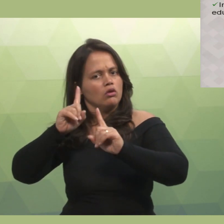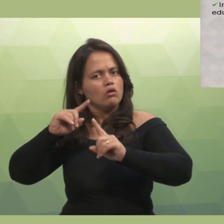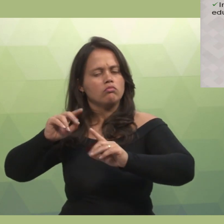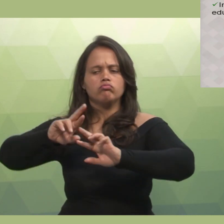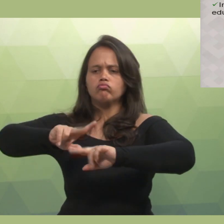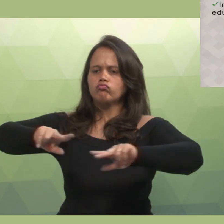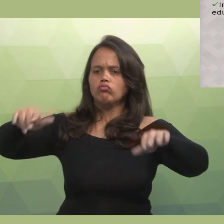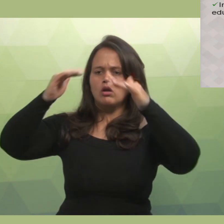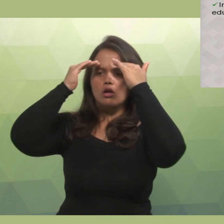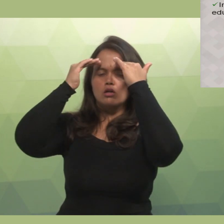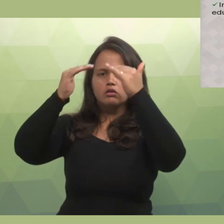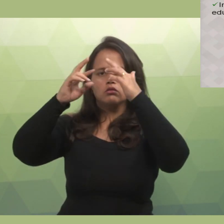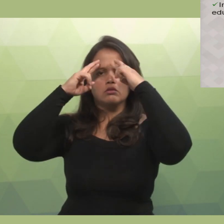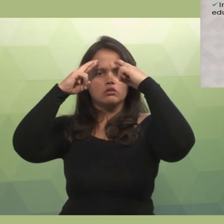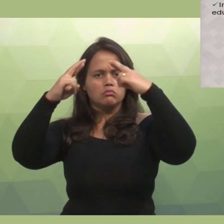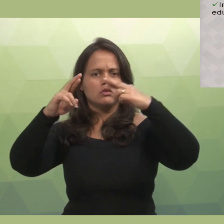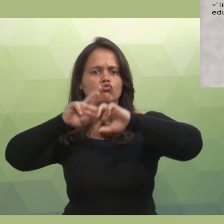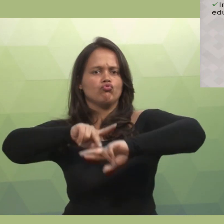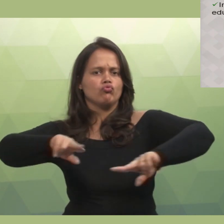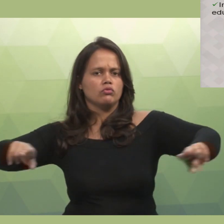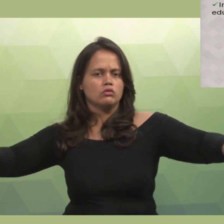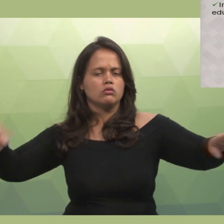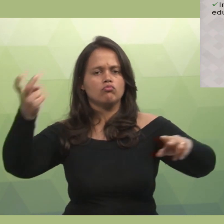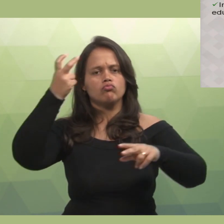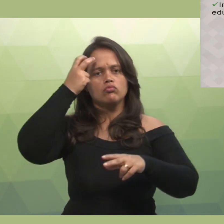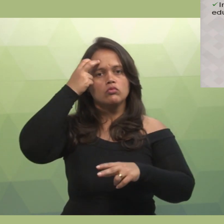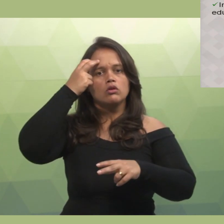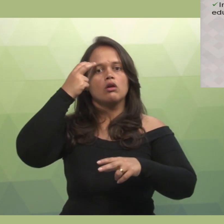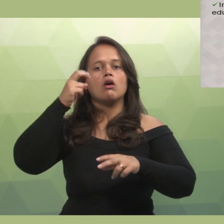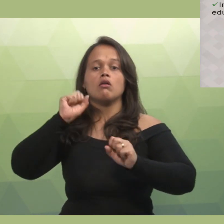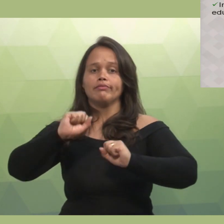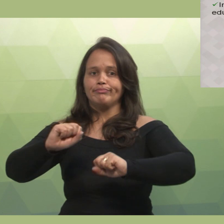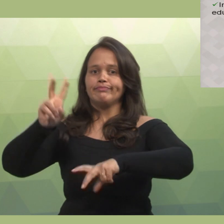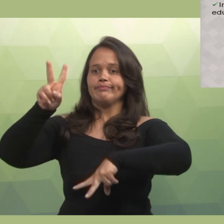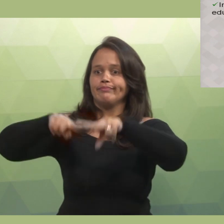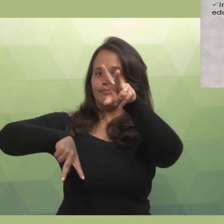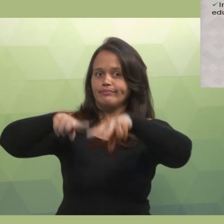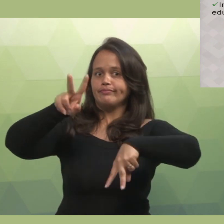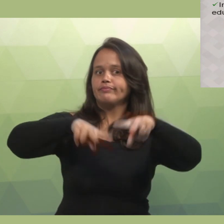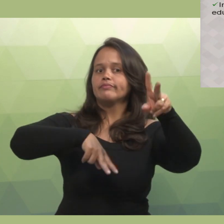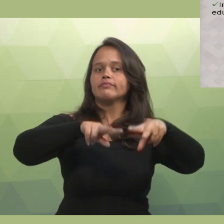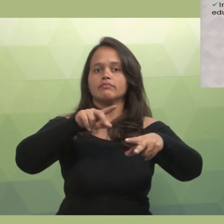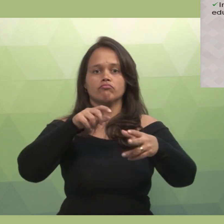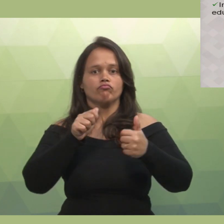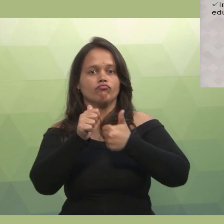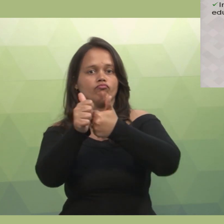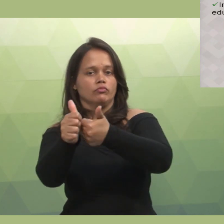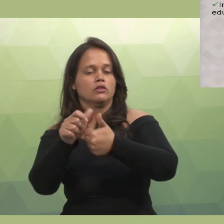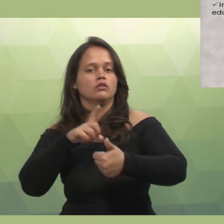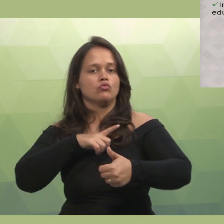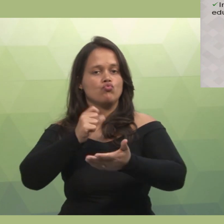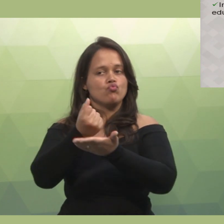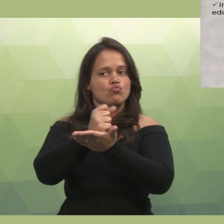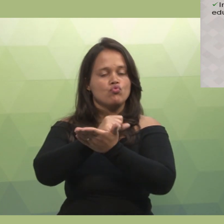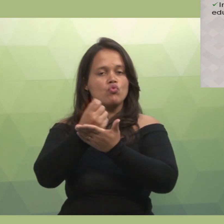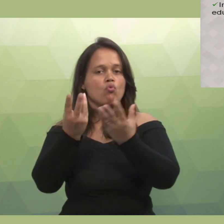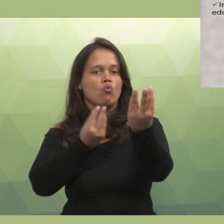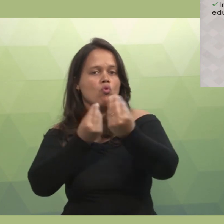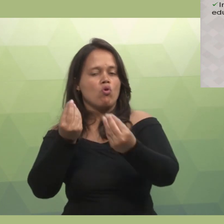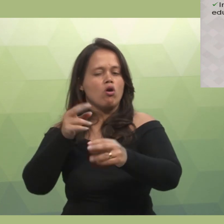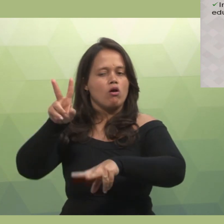sujeito à supervisão, ao acompanhamento, ao controle e à avaliação do sistema de ensino. Pertencer ao sistema